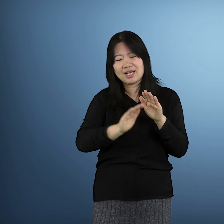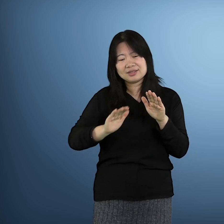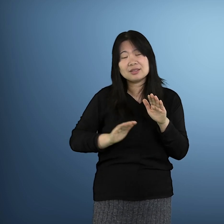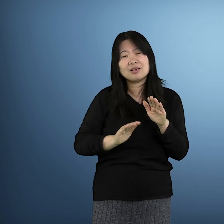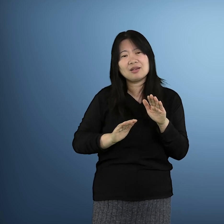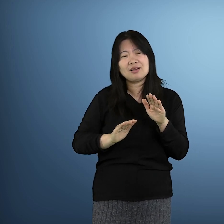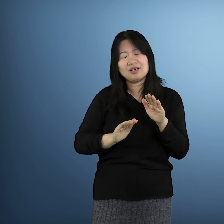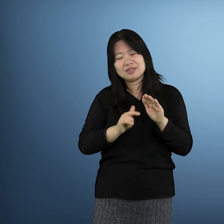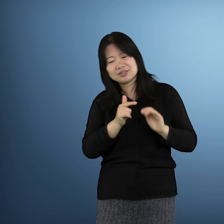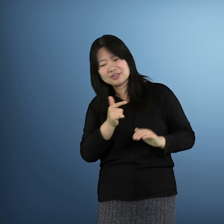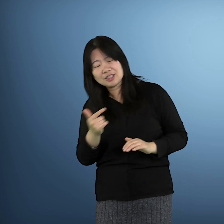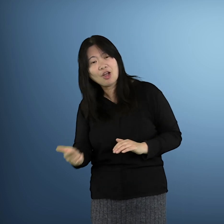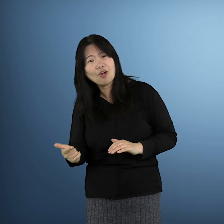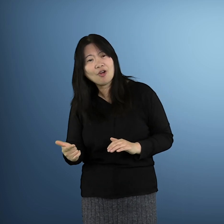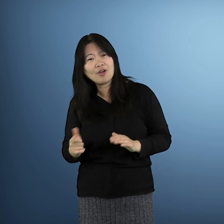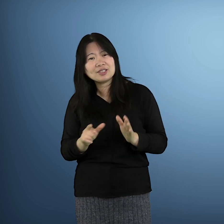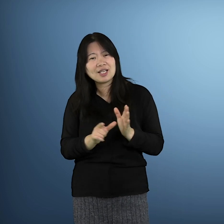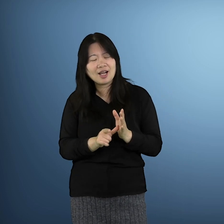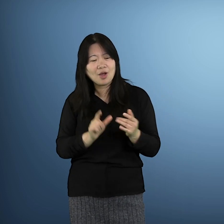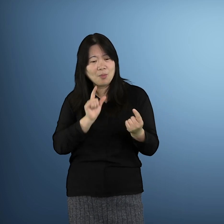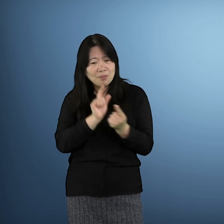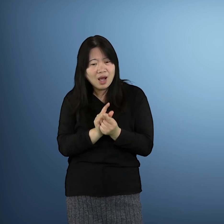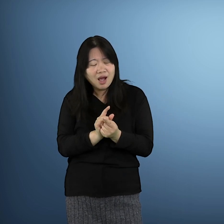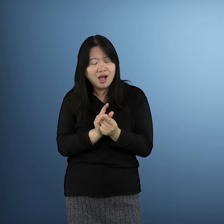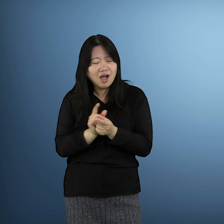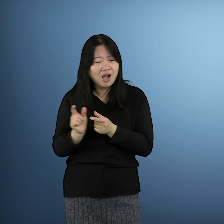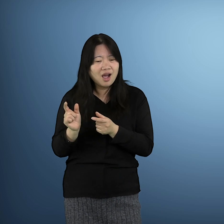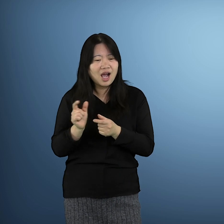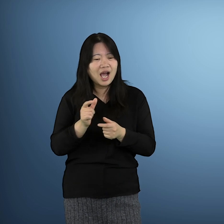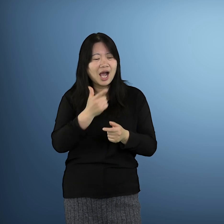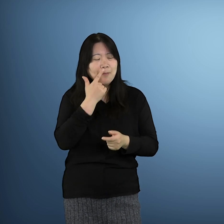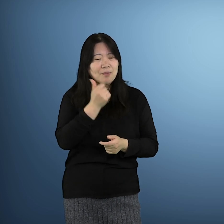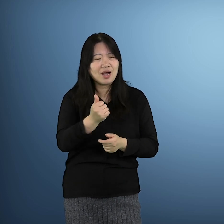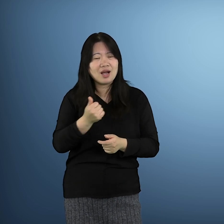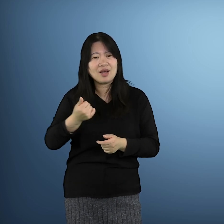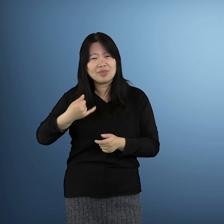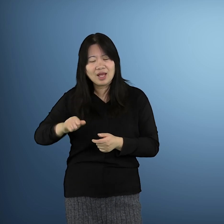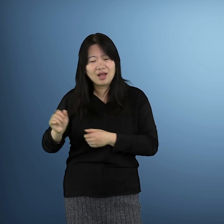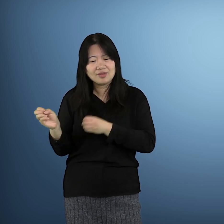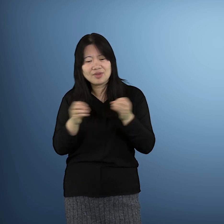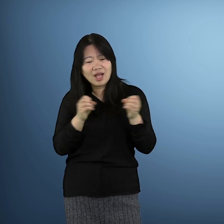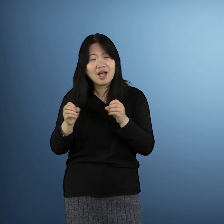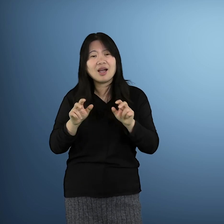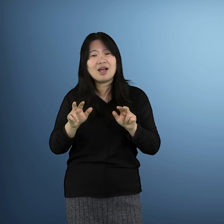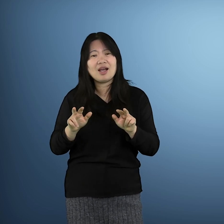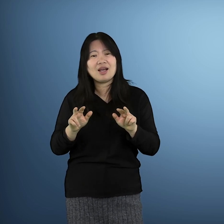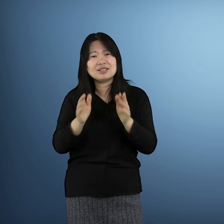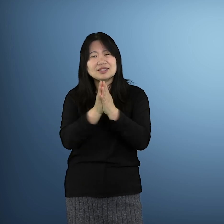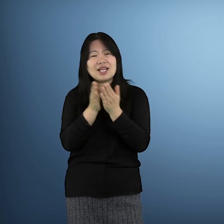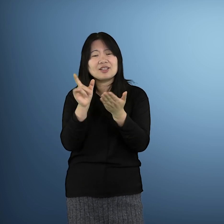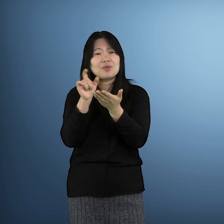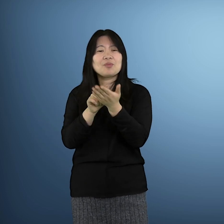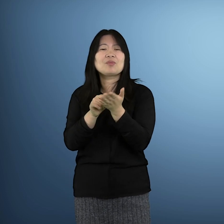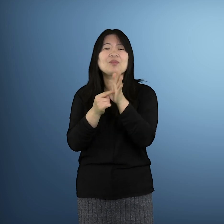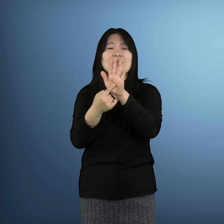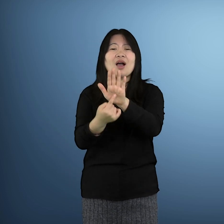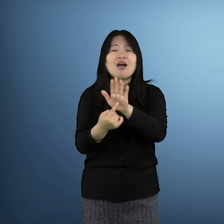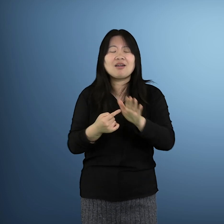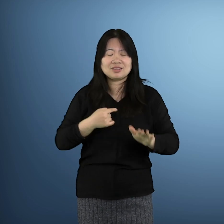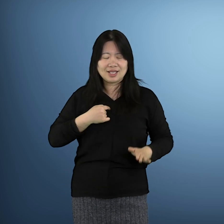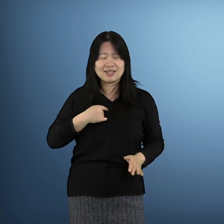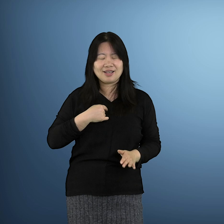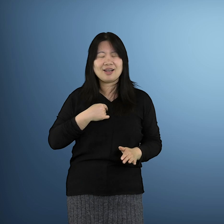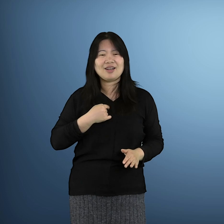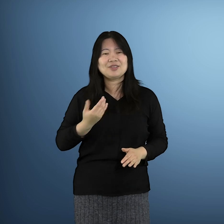저녁에 벌어진 아빠와 딸의 대화를 이 책에 써놨는데 그냥